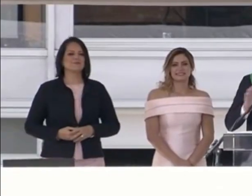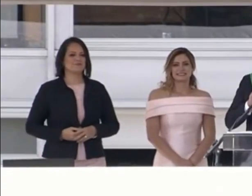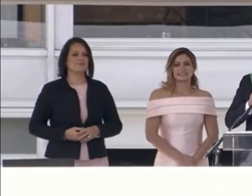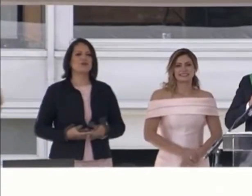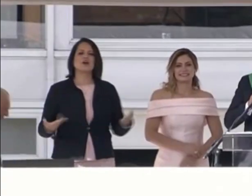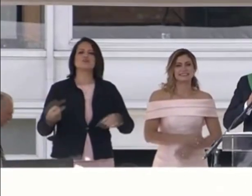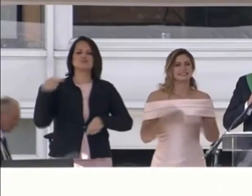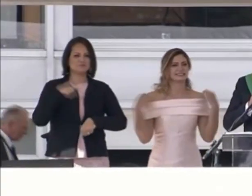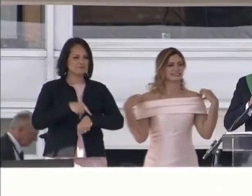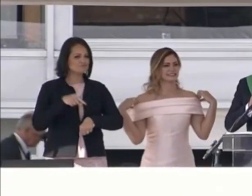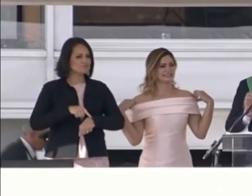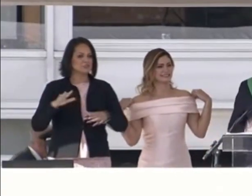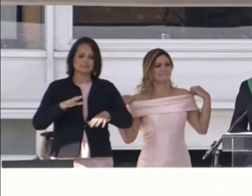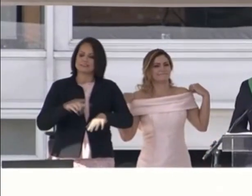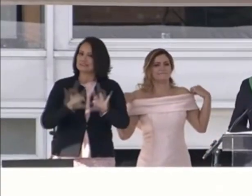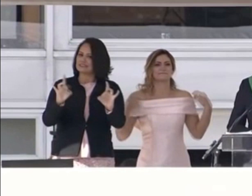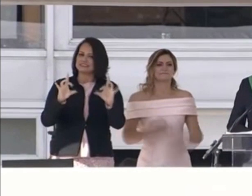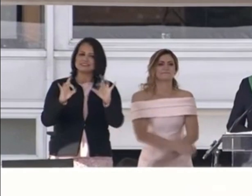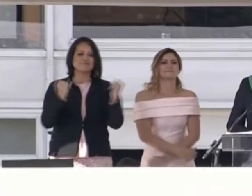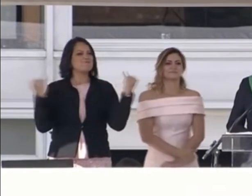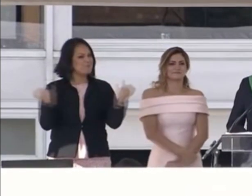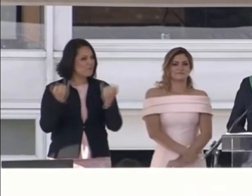Esse momento não tem preço.